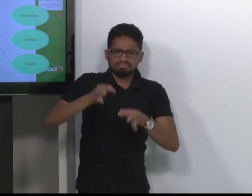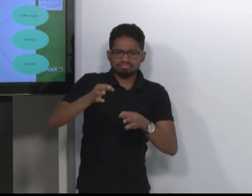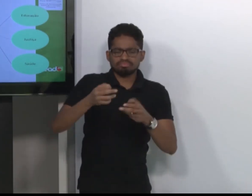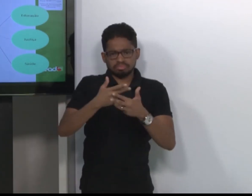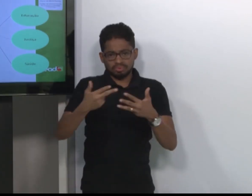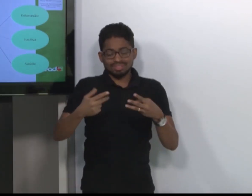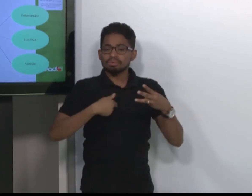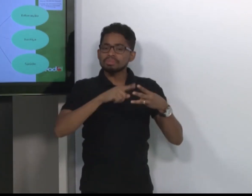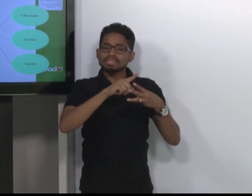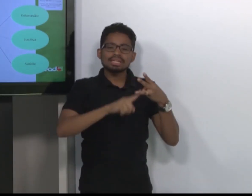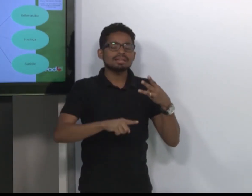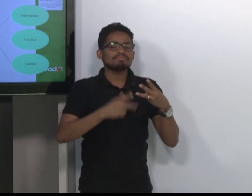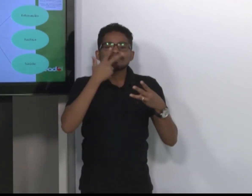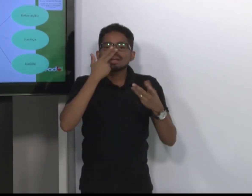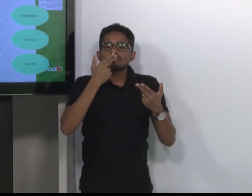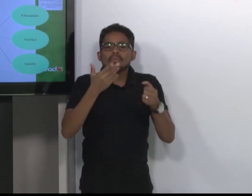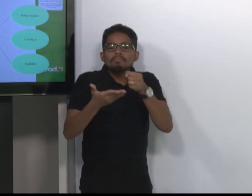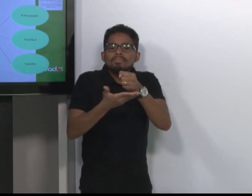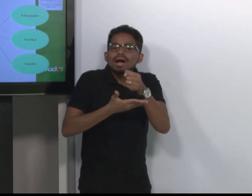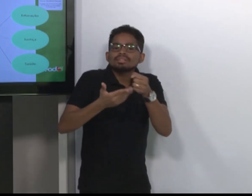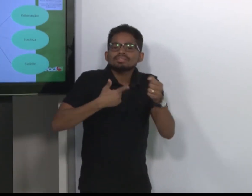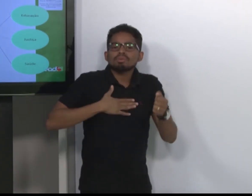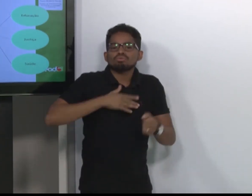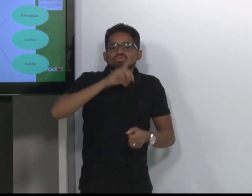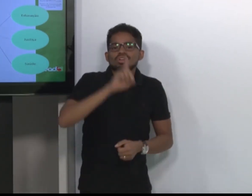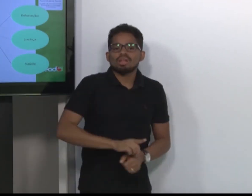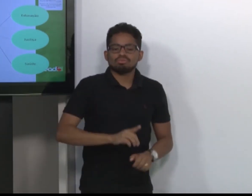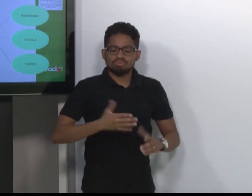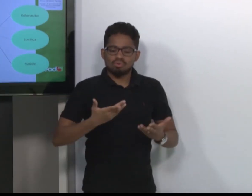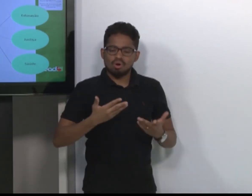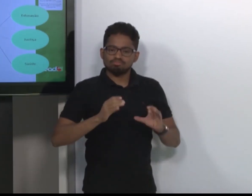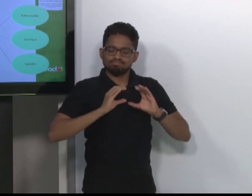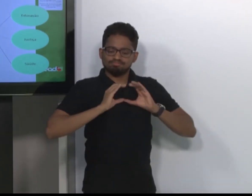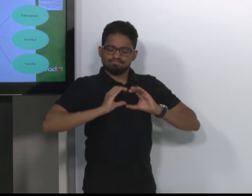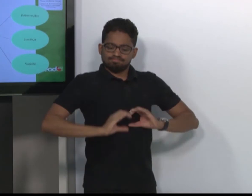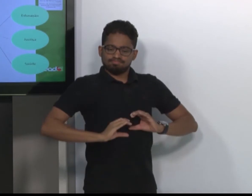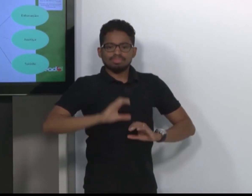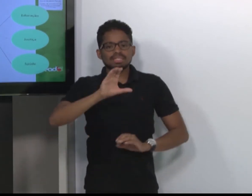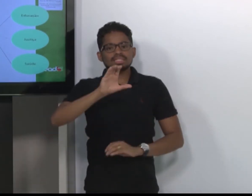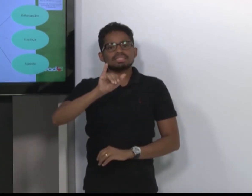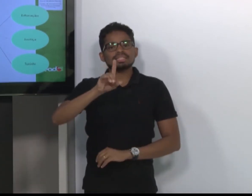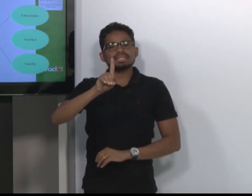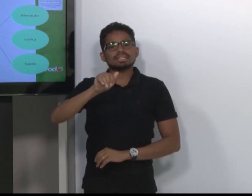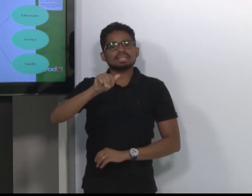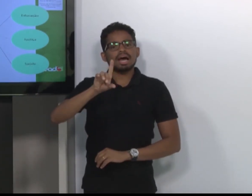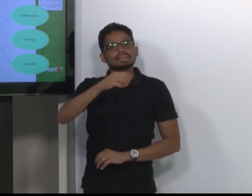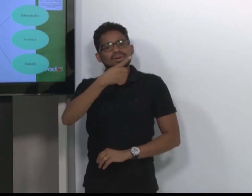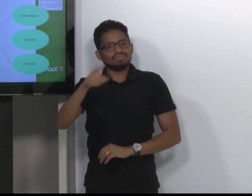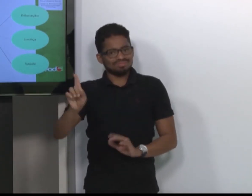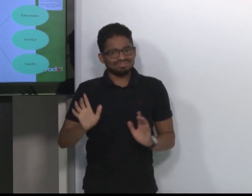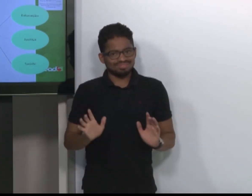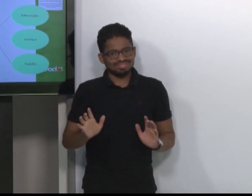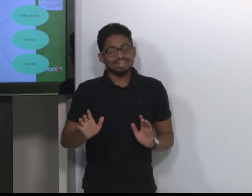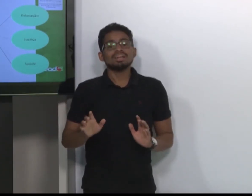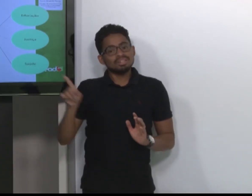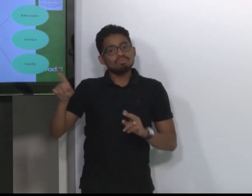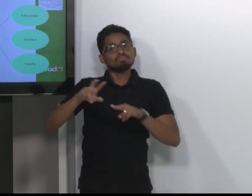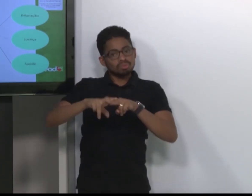isso, tem-se o tradutor-intérprete no espaço comunitário, que vai trabalhar